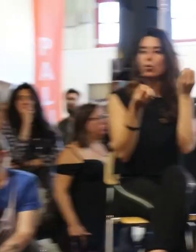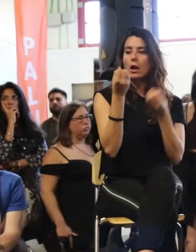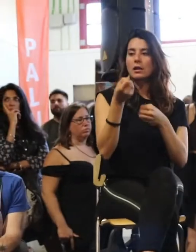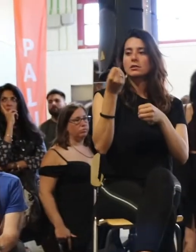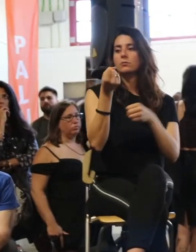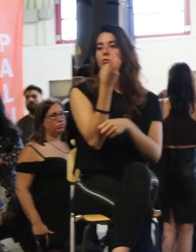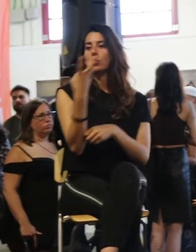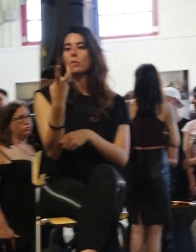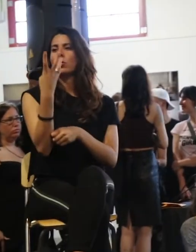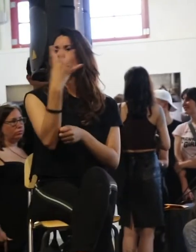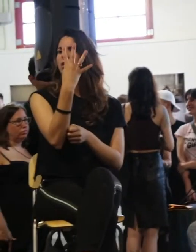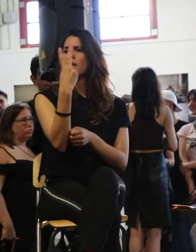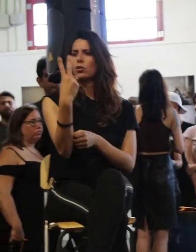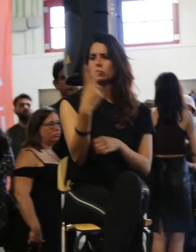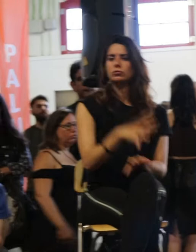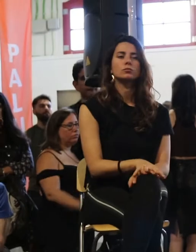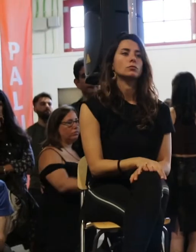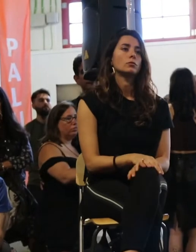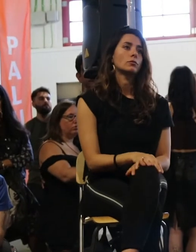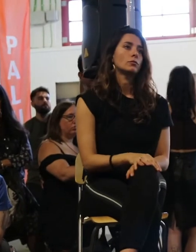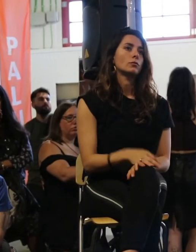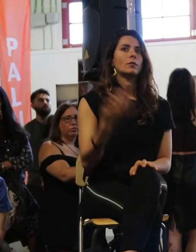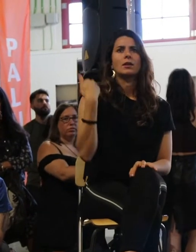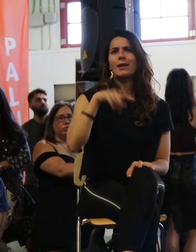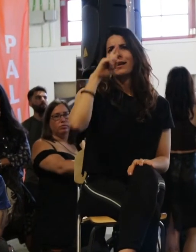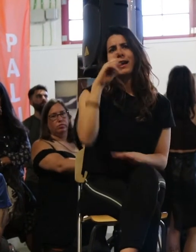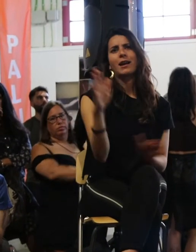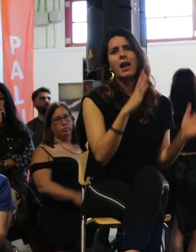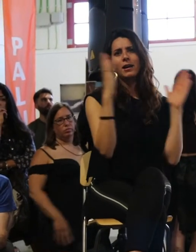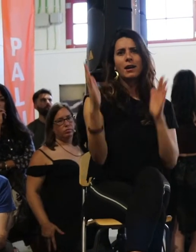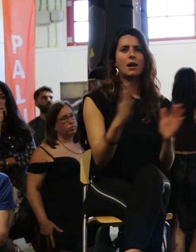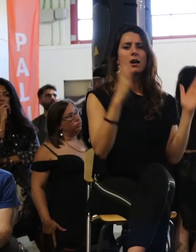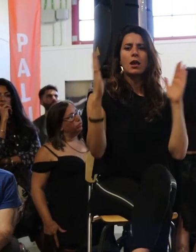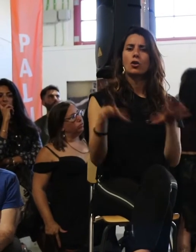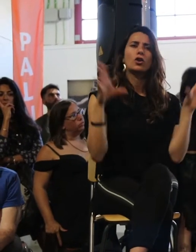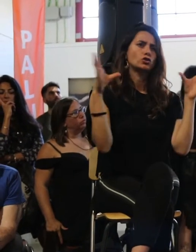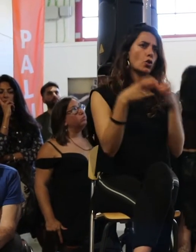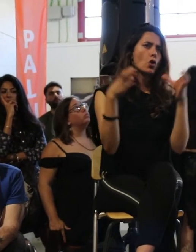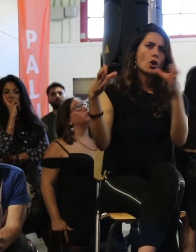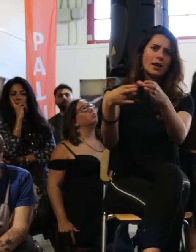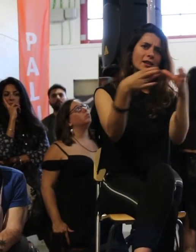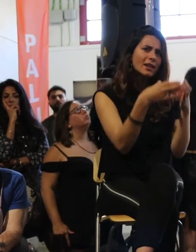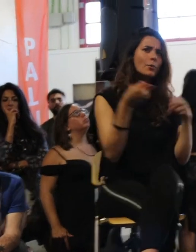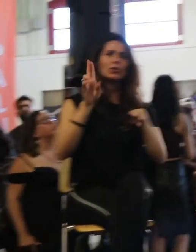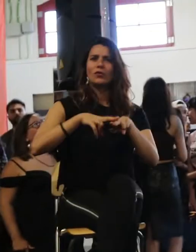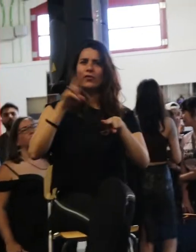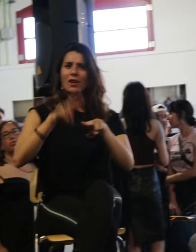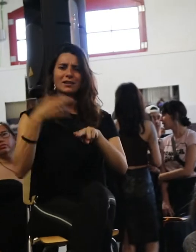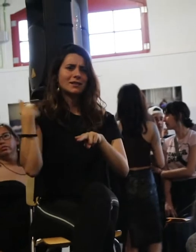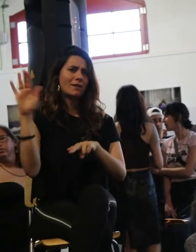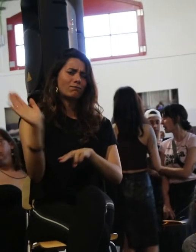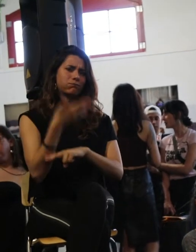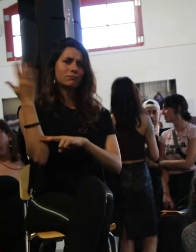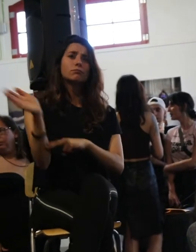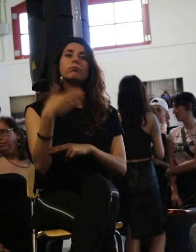Pues desde ahí sí que han pasado generaciones, han pasado colectivos, han pasado fiestas, han